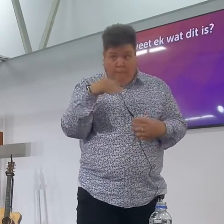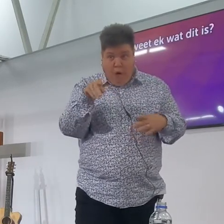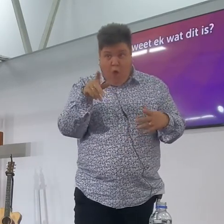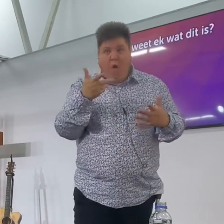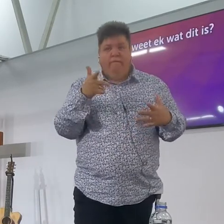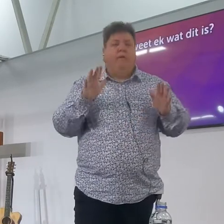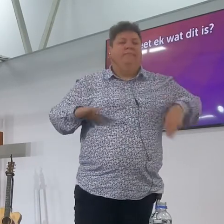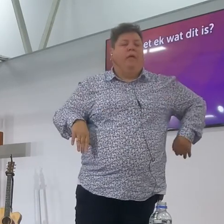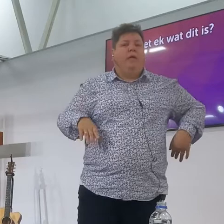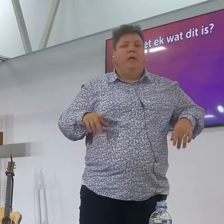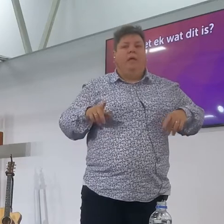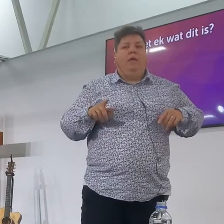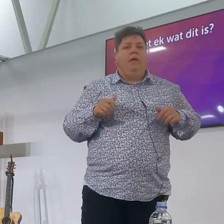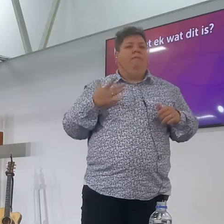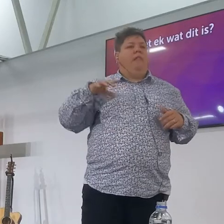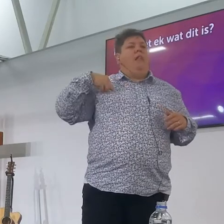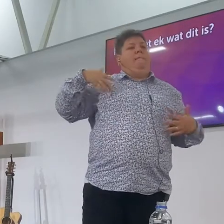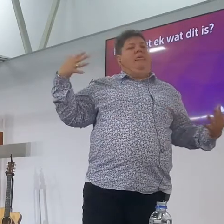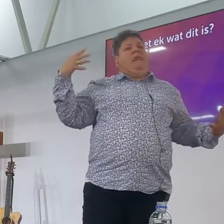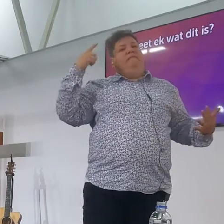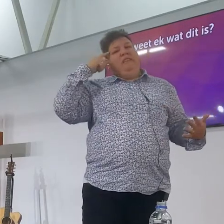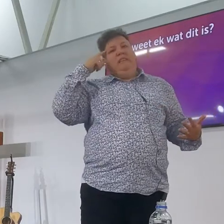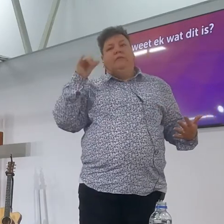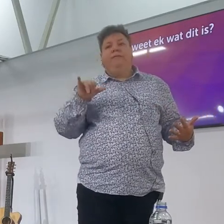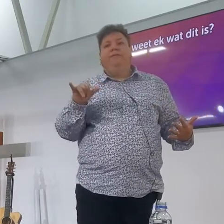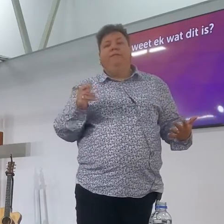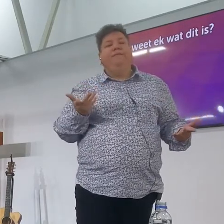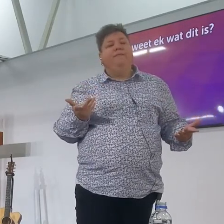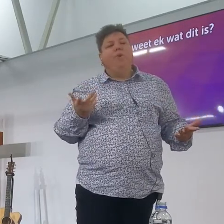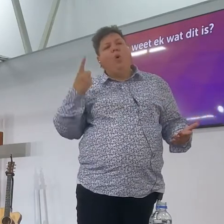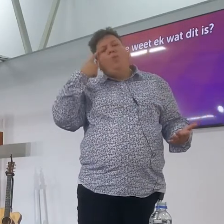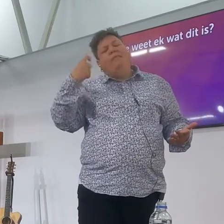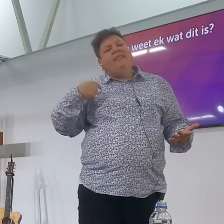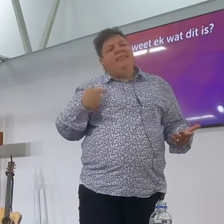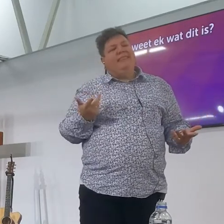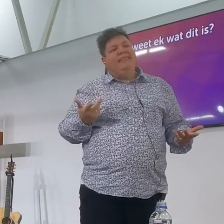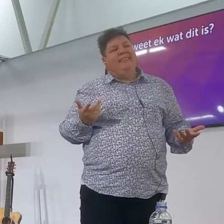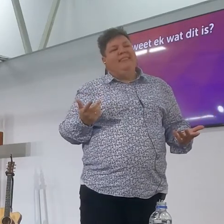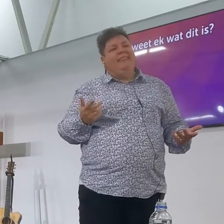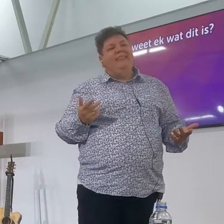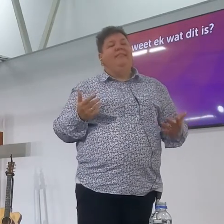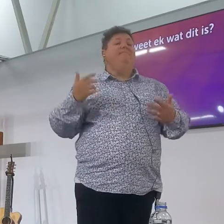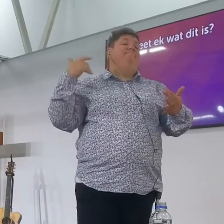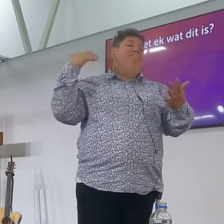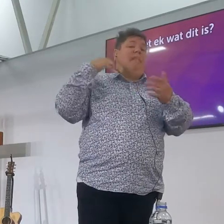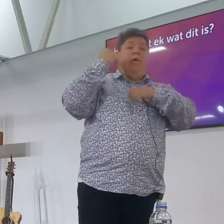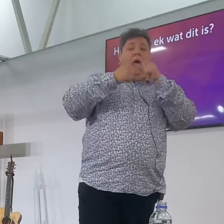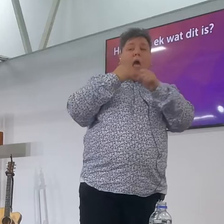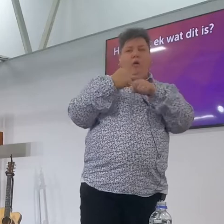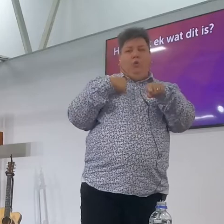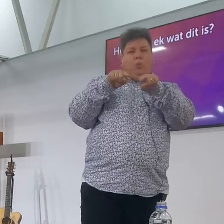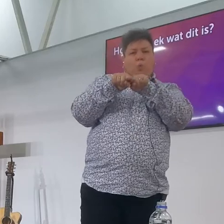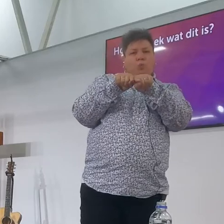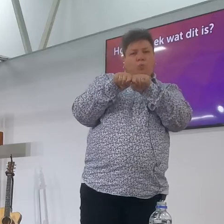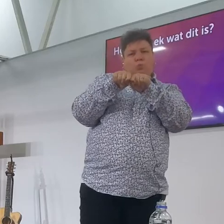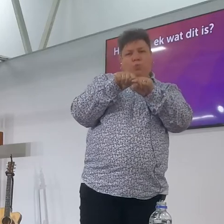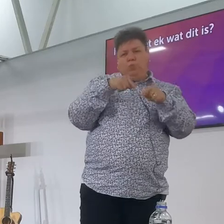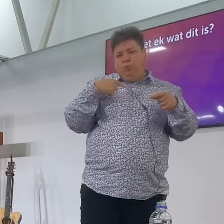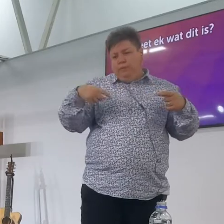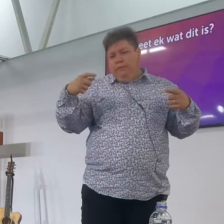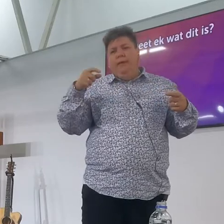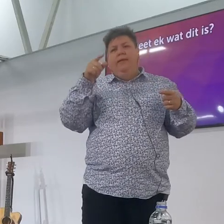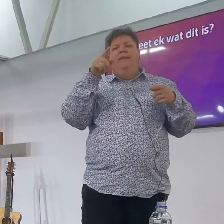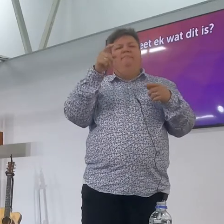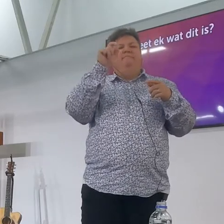gesê, hoe weet ek wat dit is? Hoe weet ek wat dit is? En weet julle, ek het jare spandeer om toetse te doen, dan doen jy toetse en vul jy al die